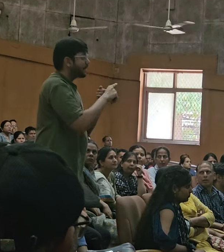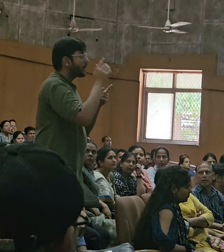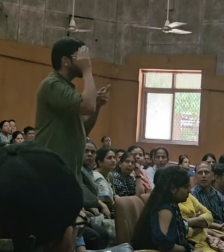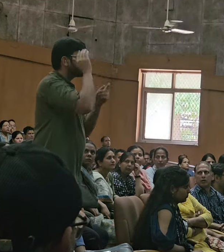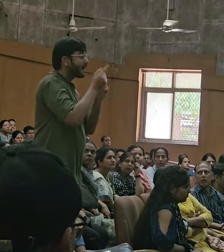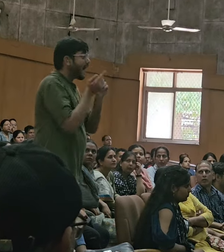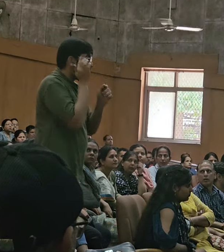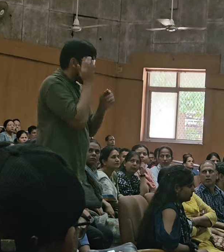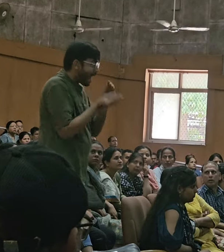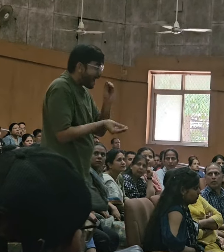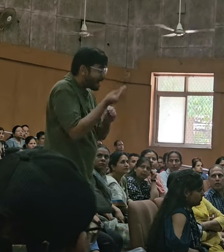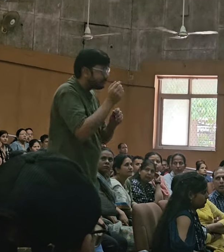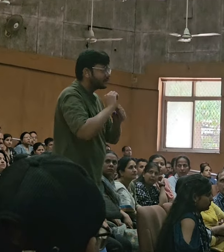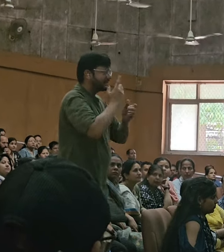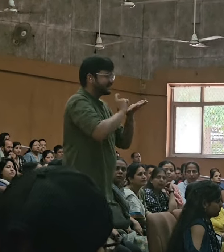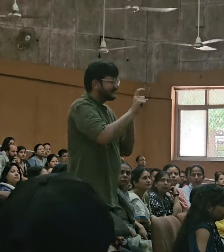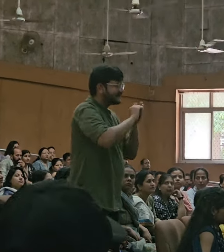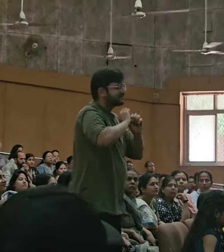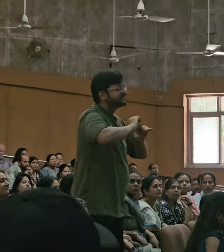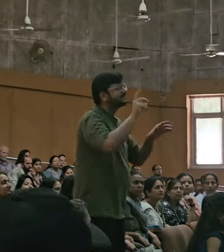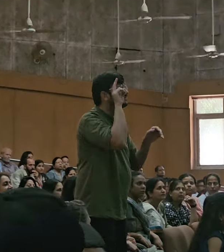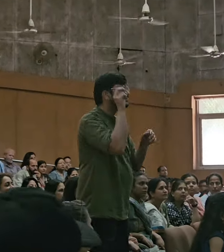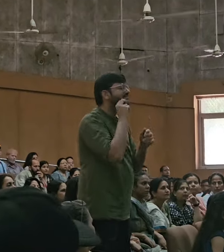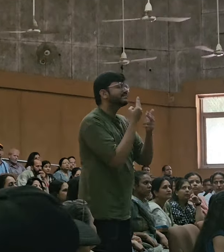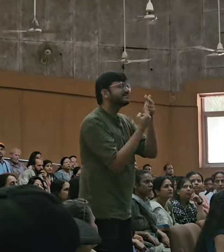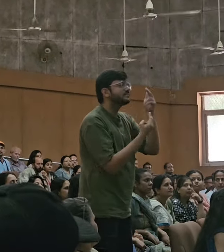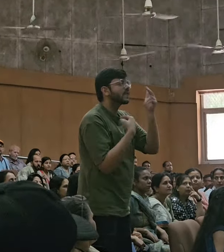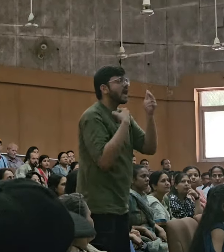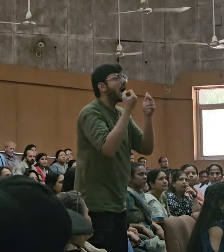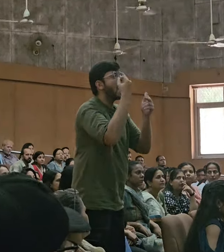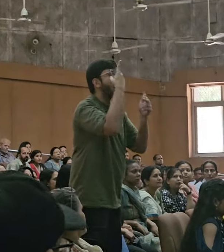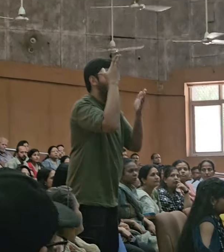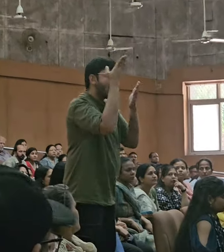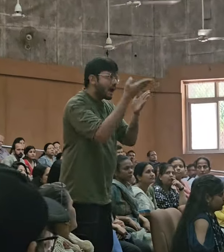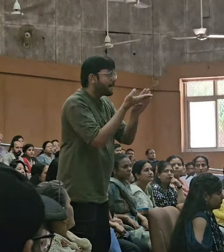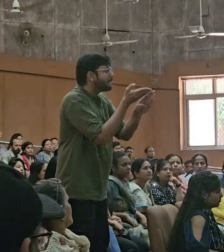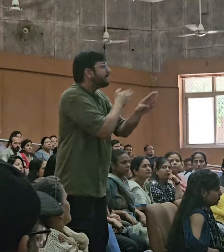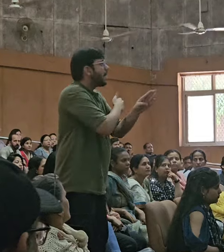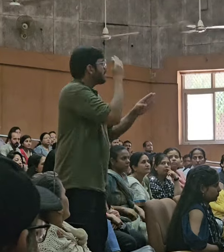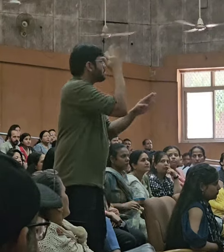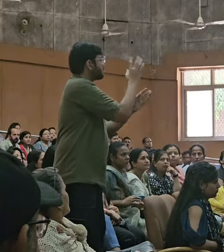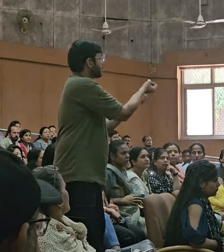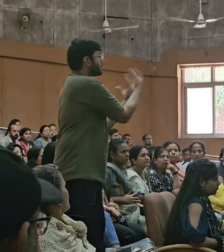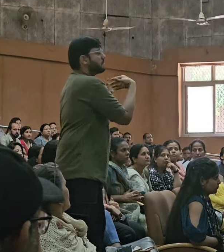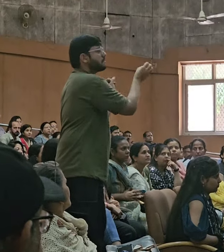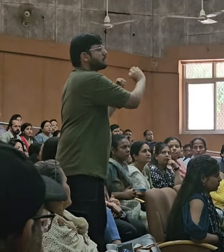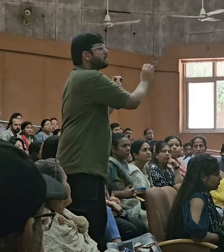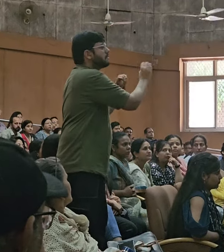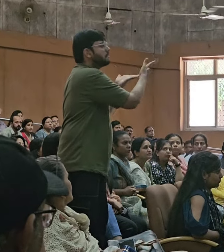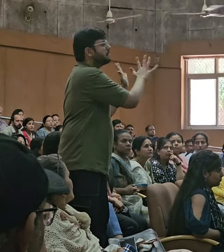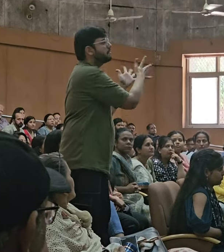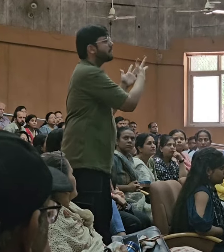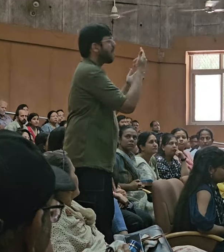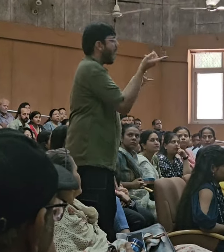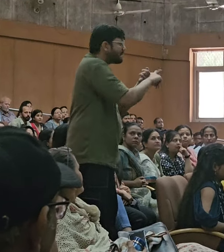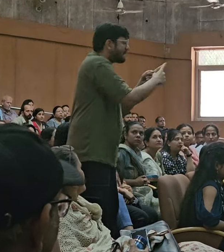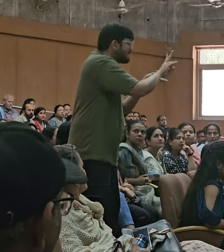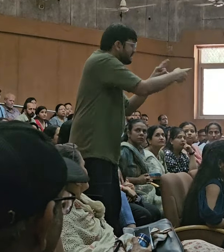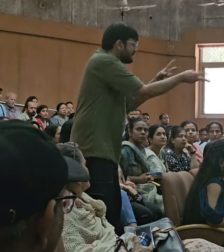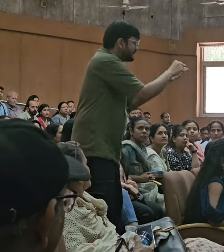प्लीज ध्यान से देखिए चलिए। और जब मैंने देखा इंस्टाग्राम पर कि अरे ये डेफ अशर भी कोई चीज होती है, क्योंकि हमें तो इतने सालों से